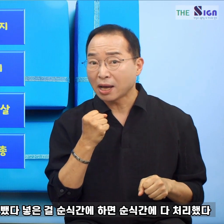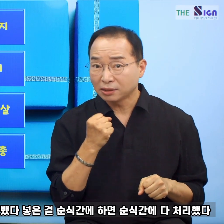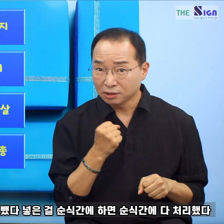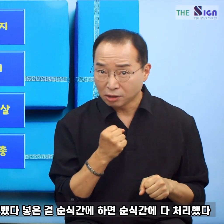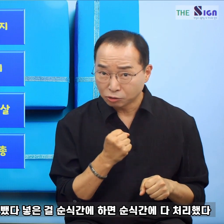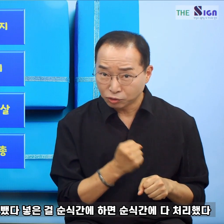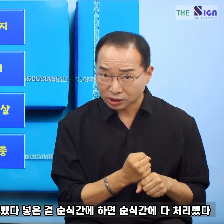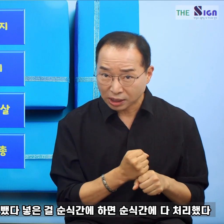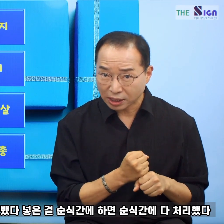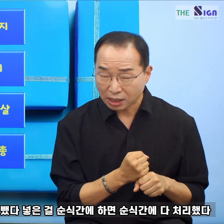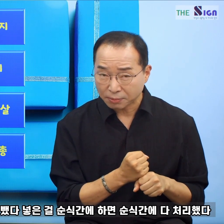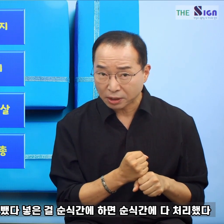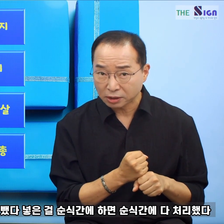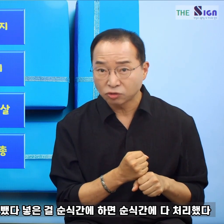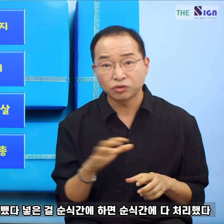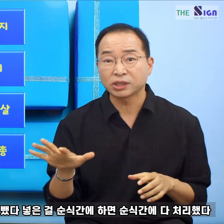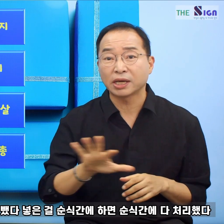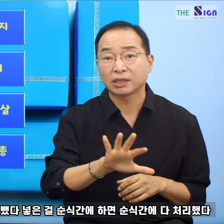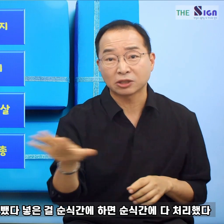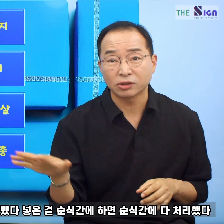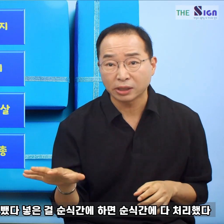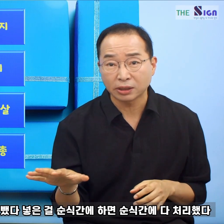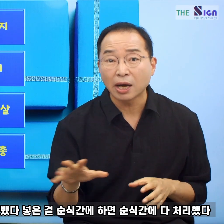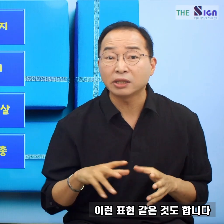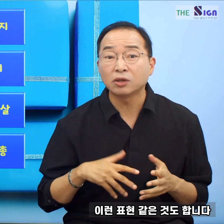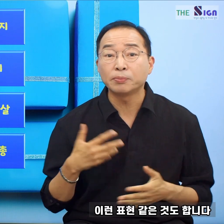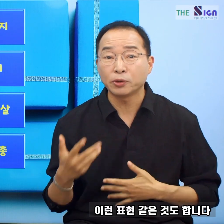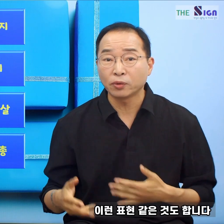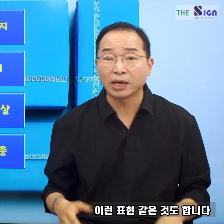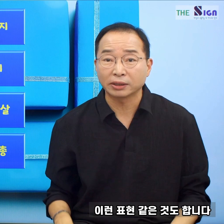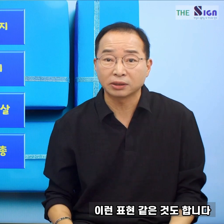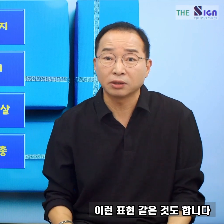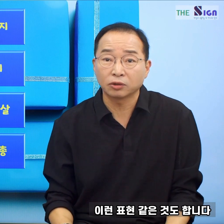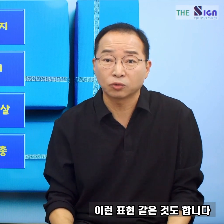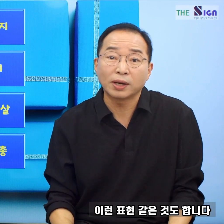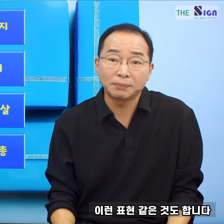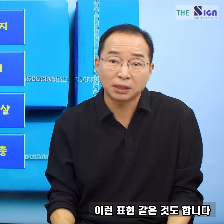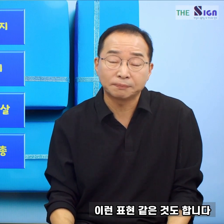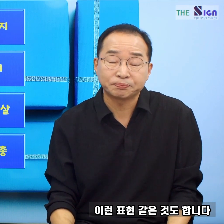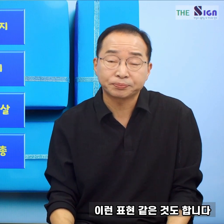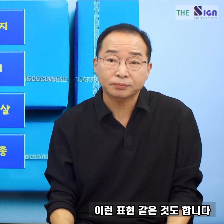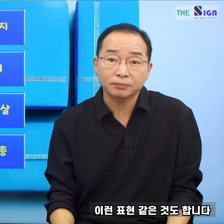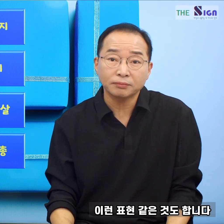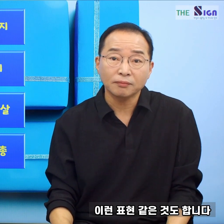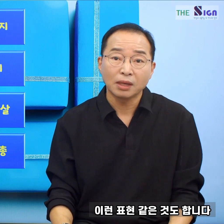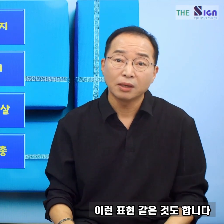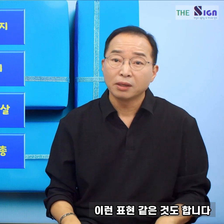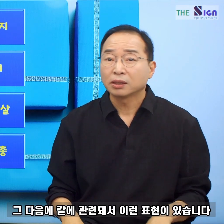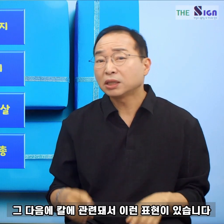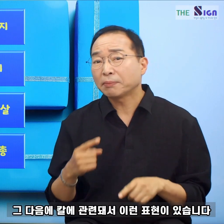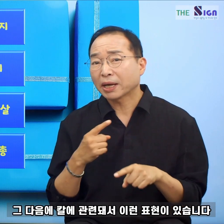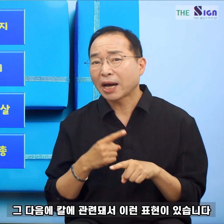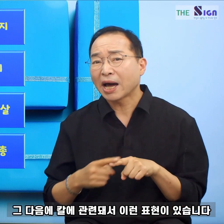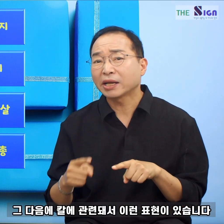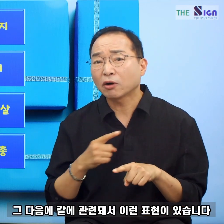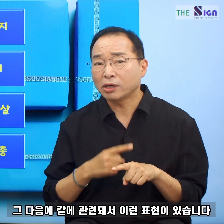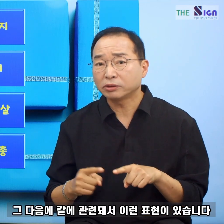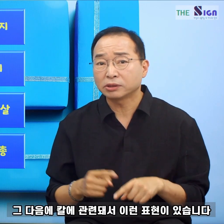뺐다는 걸 순식간에 하면은 순식간에 다 처리했다. 이런 표현 같은 것도 합니다. 그 다음에 칼에 관련돼서 이런